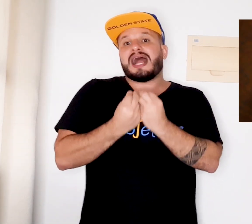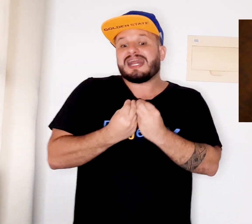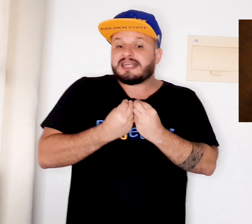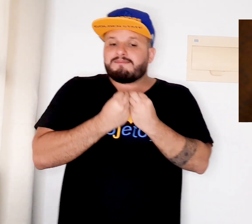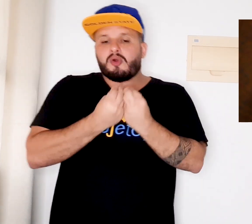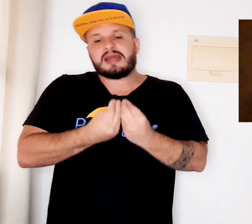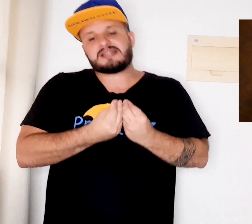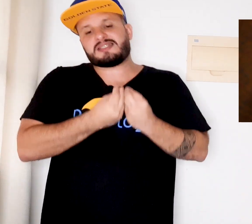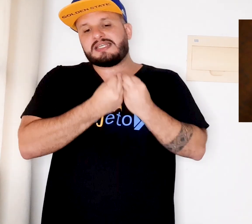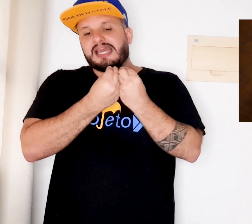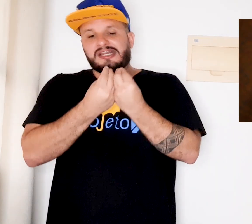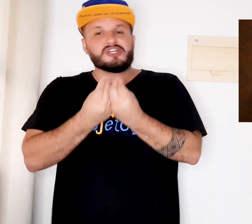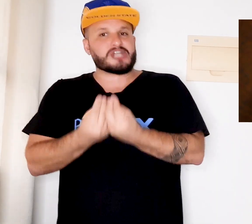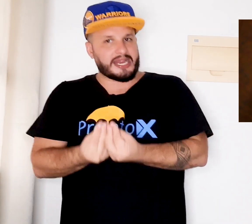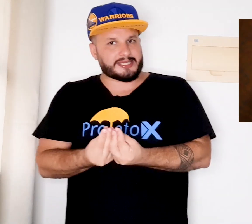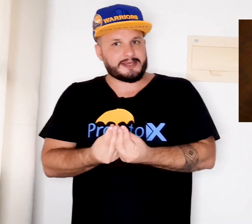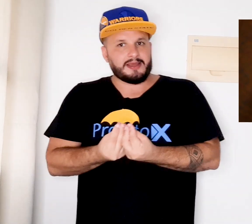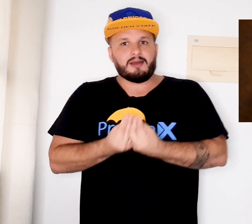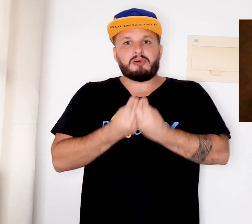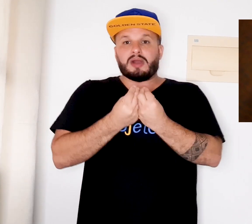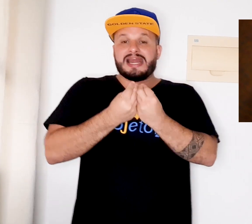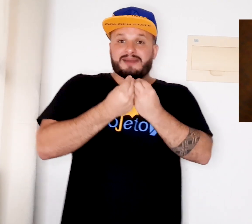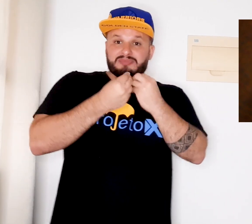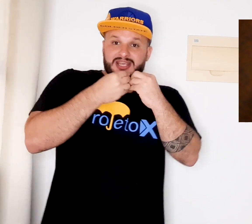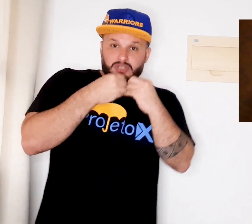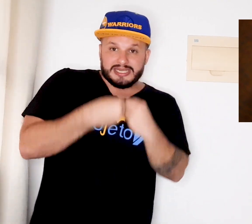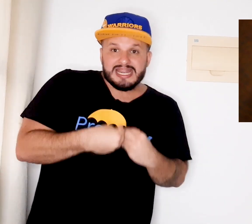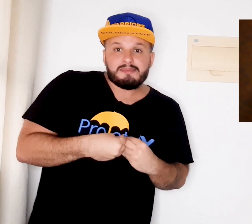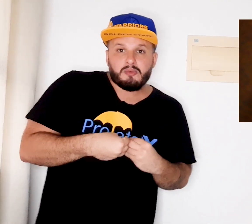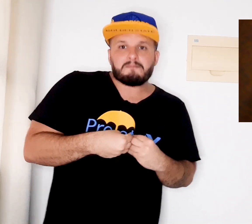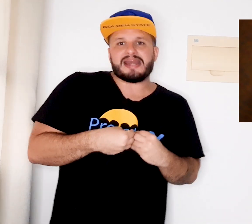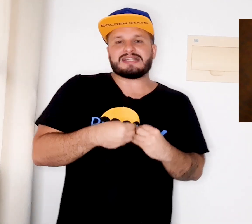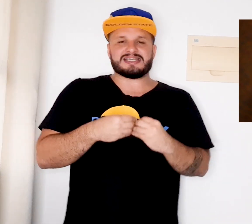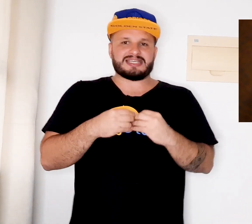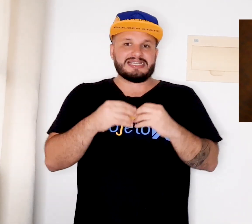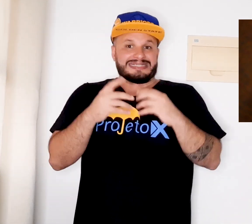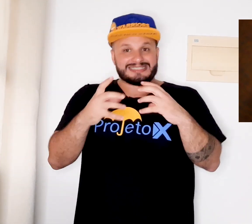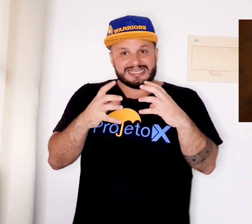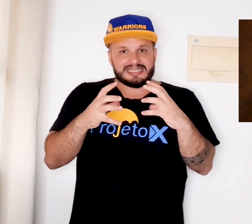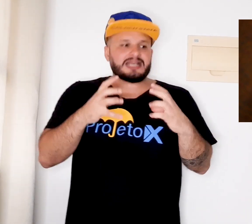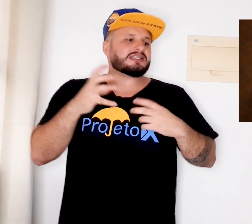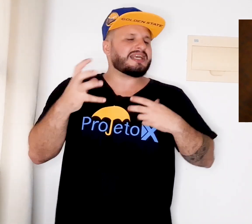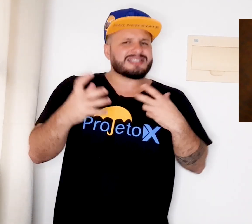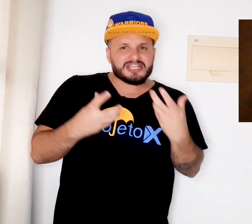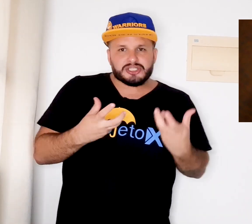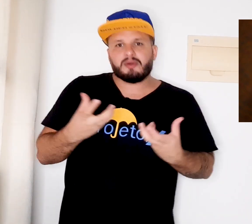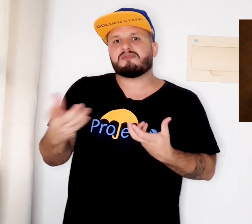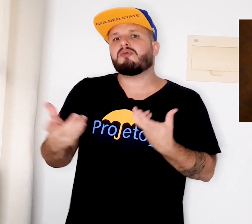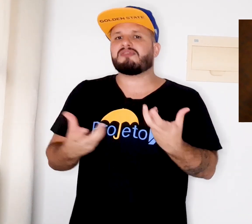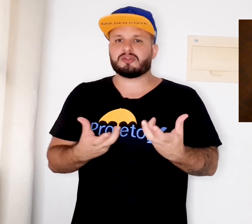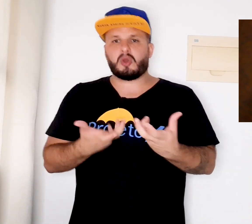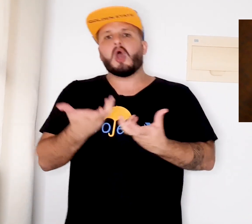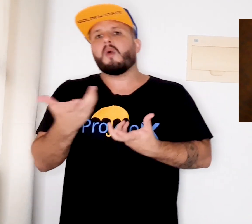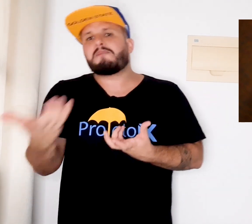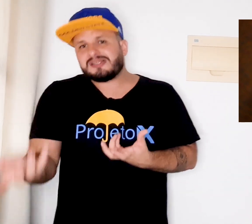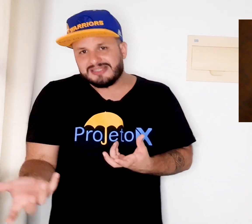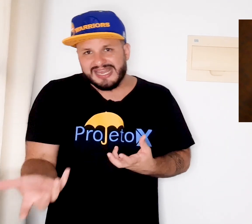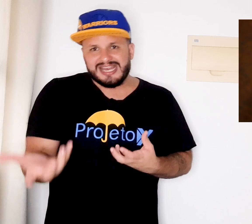a democracia em xeque. Bom, galera, eu só queria abrir um parêntese aqui e dizer que essa questão envolvendo o presidente,